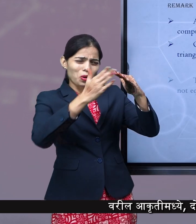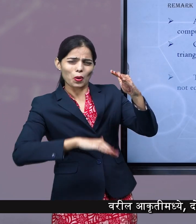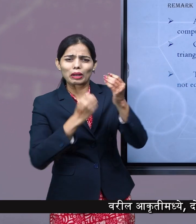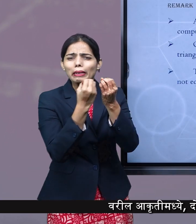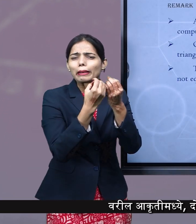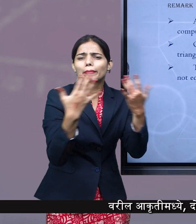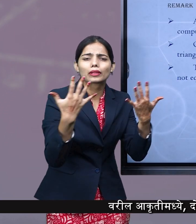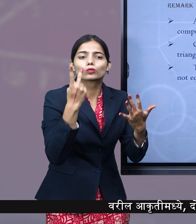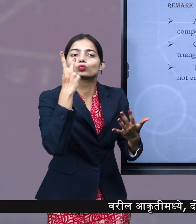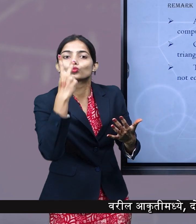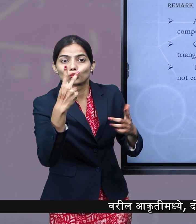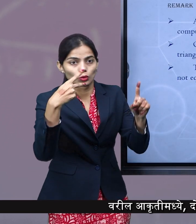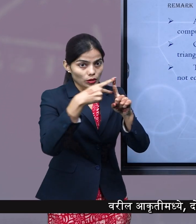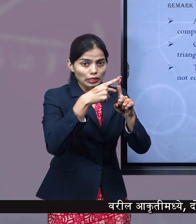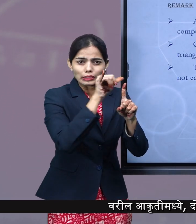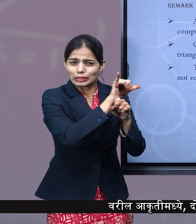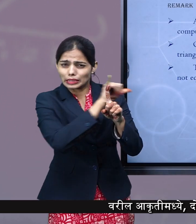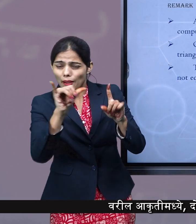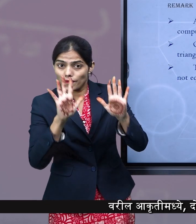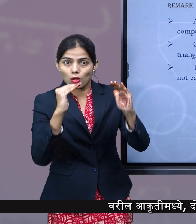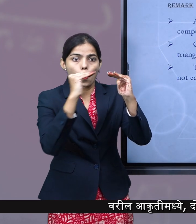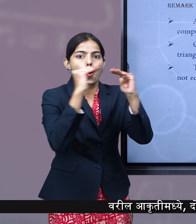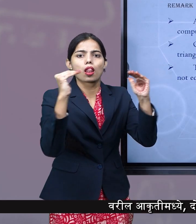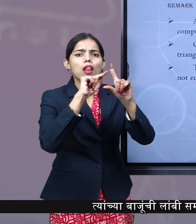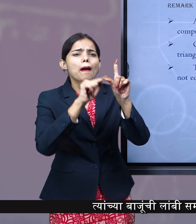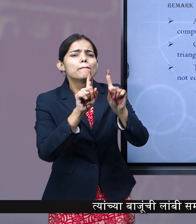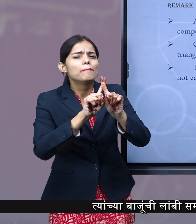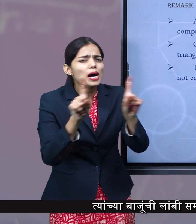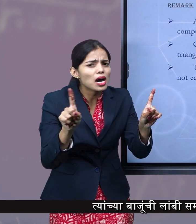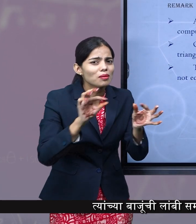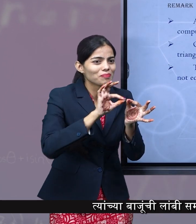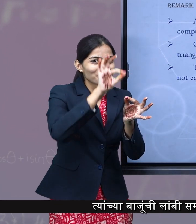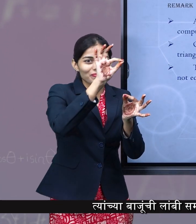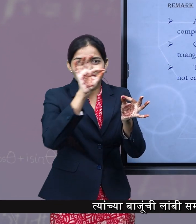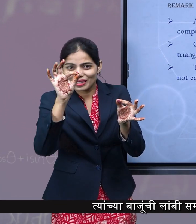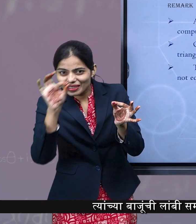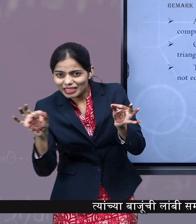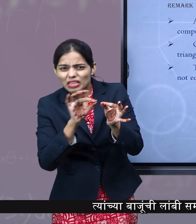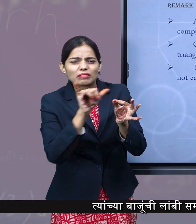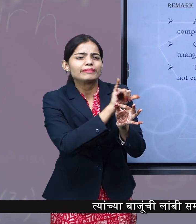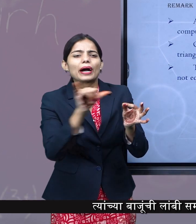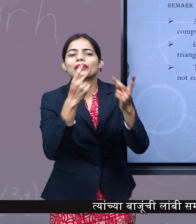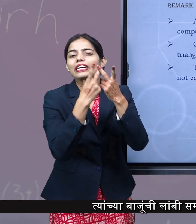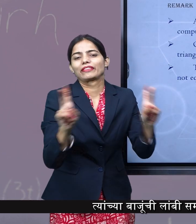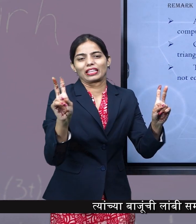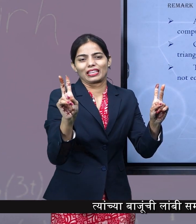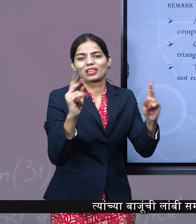वरील आकृतीमध्ये दोन्ही त्रिकोणाचे कोन समान आहे, परंतु त्यांच्या बाजूंची लांबी समान नाही, म्हणून